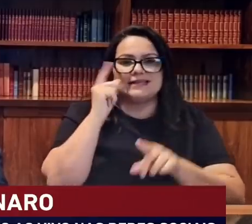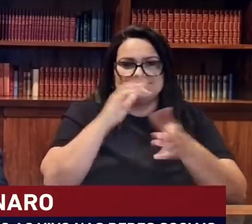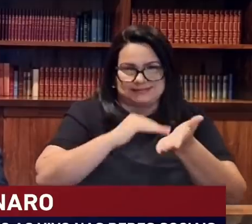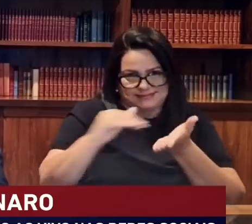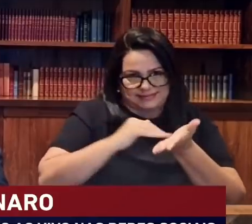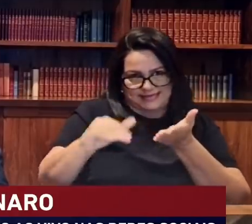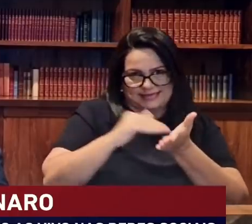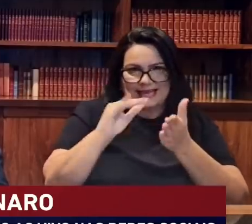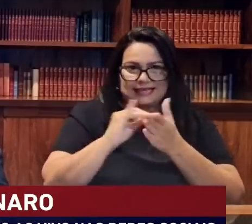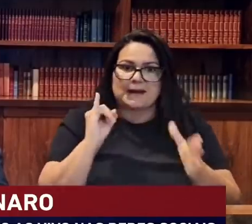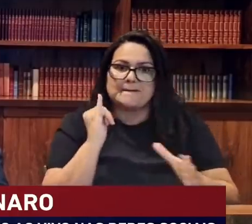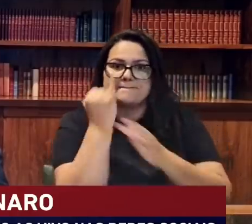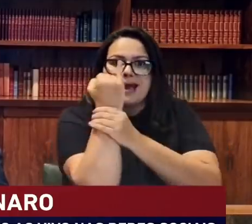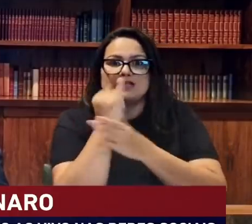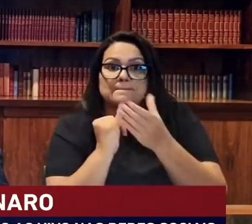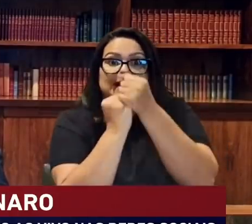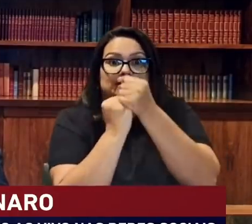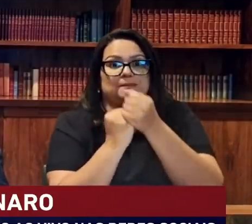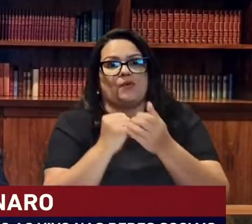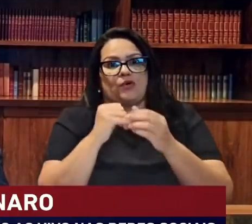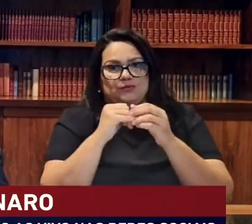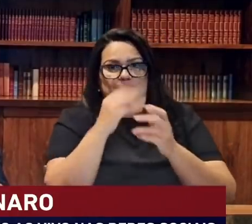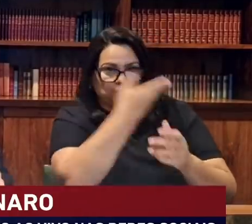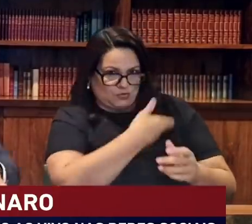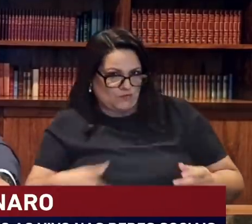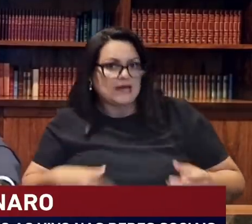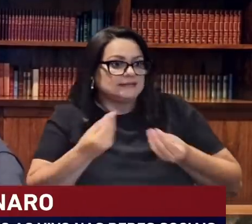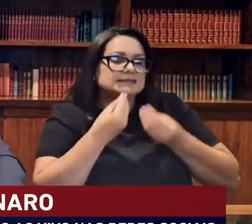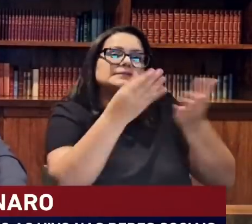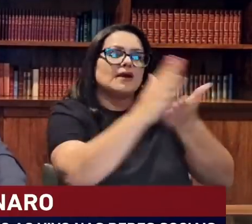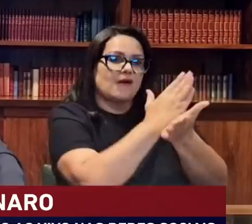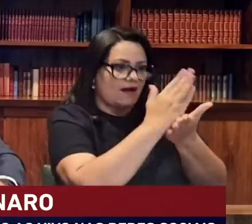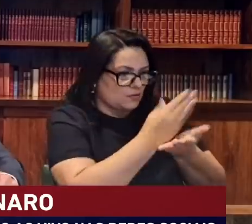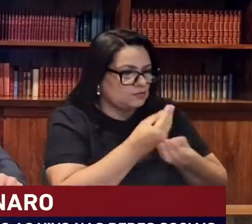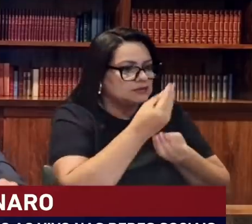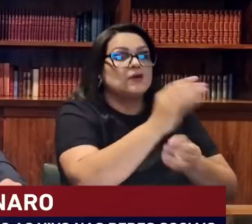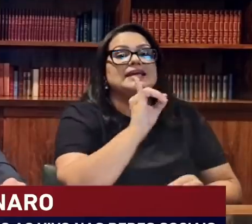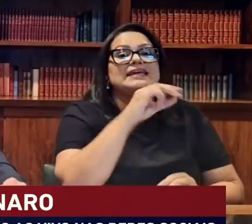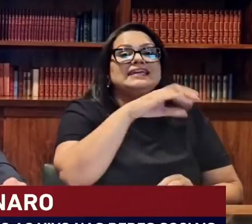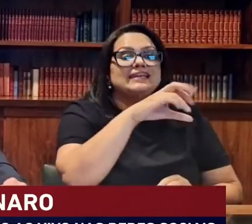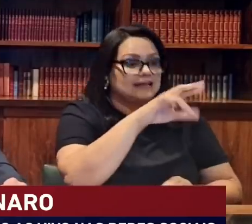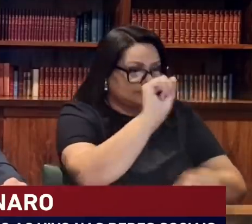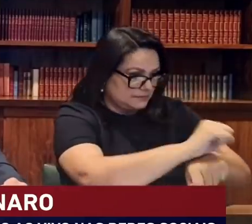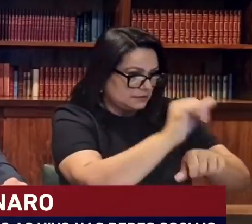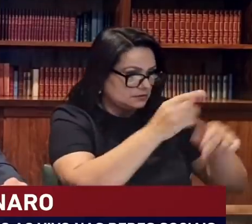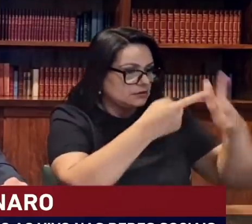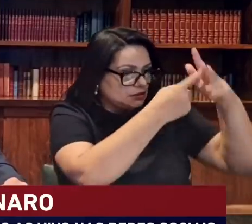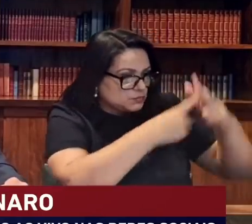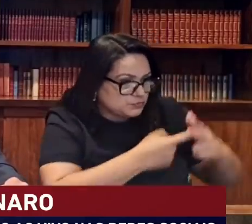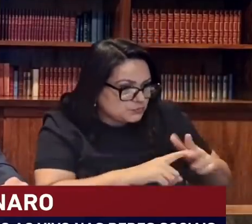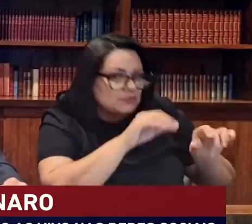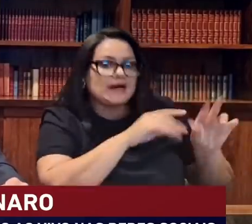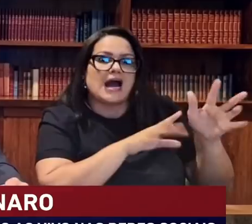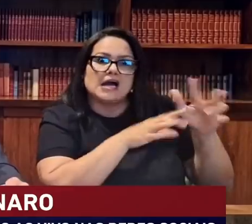pegou algumas ilhas que eram da União. Entregou para o INCRA regularizar. Nós estamos fazendo a maior